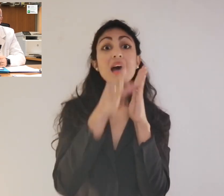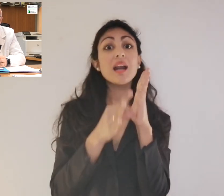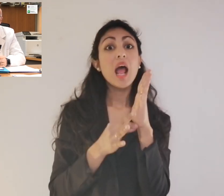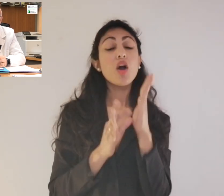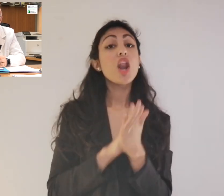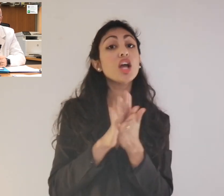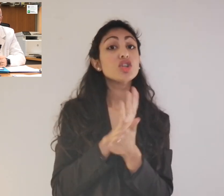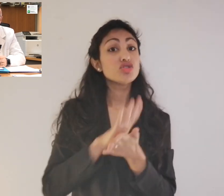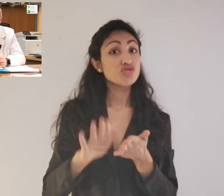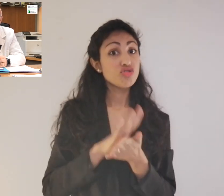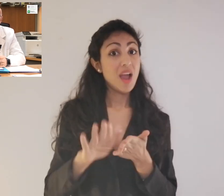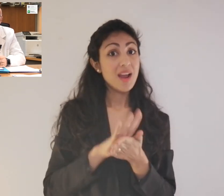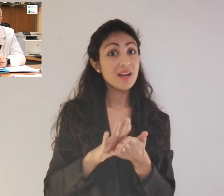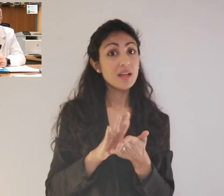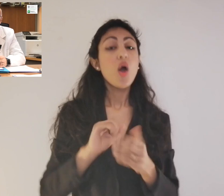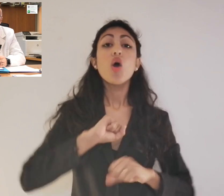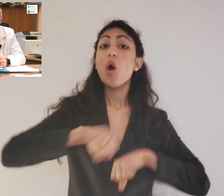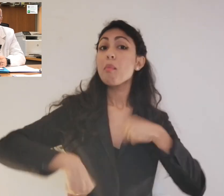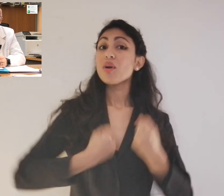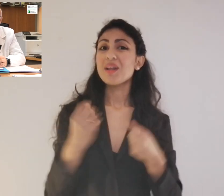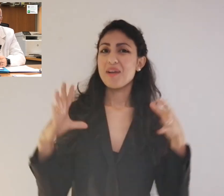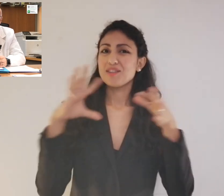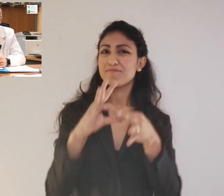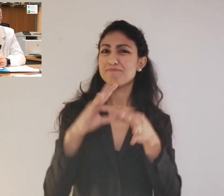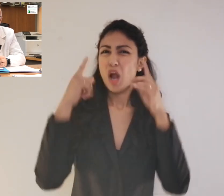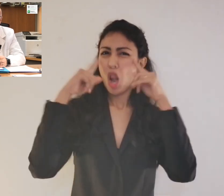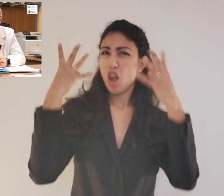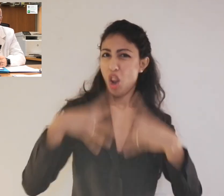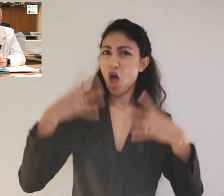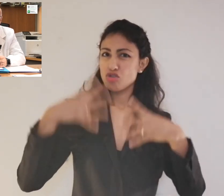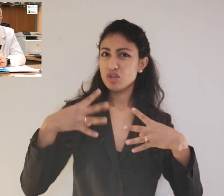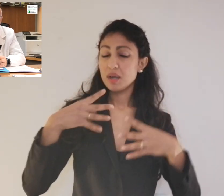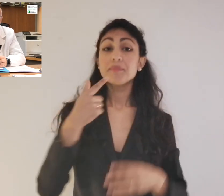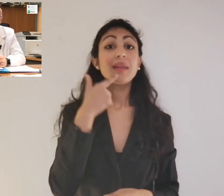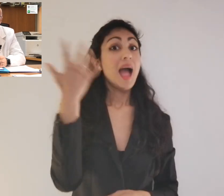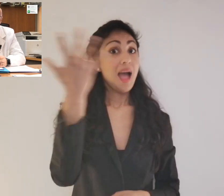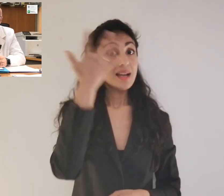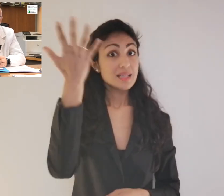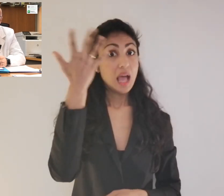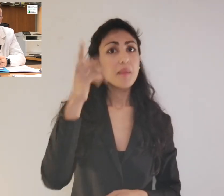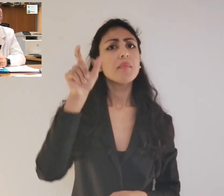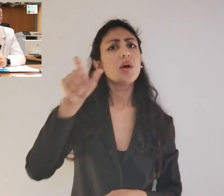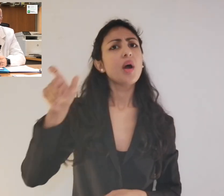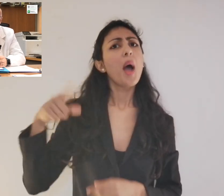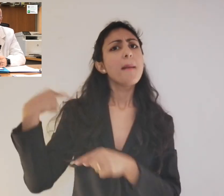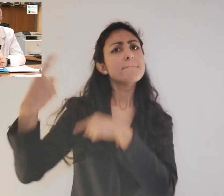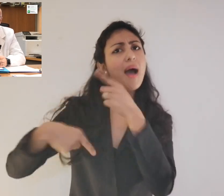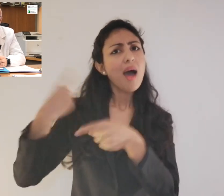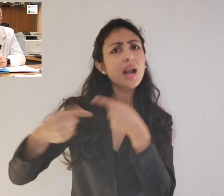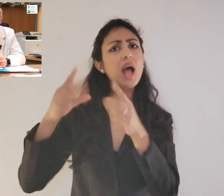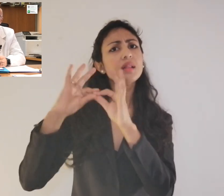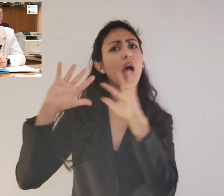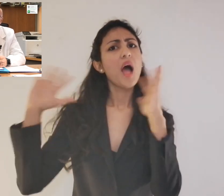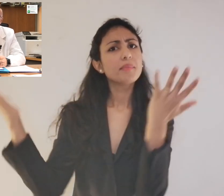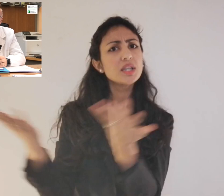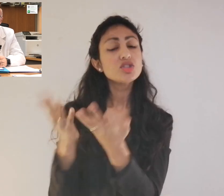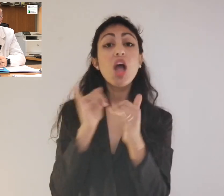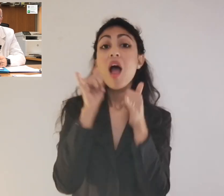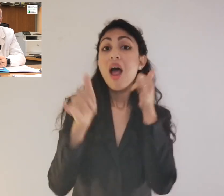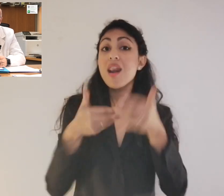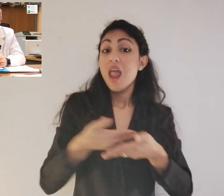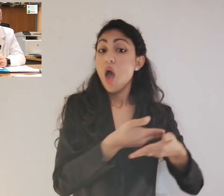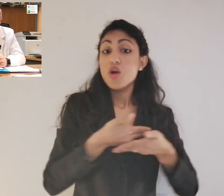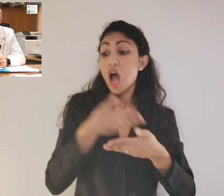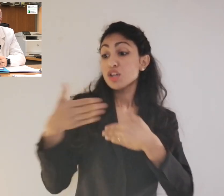buon senso. La prima è evitare che il neonato sia in mezzo a folle di parenti e amici,